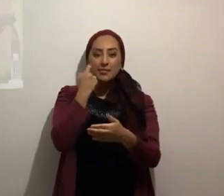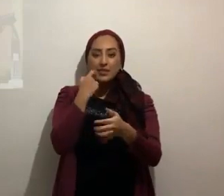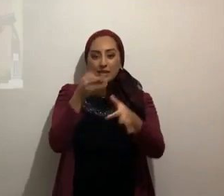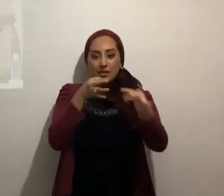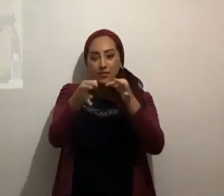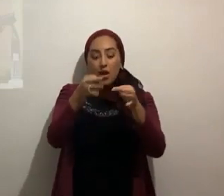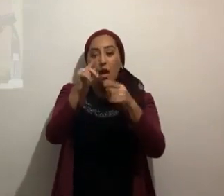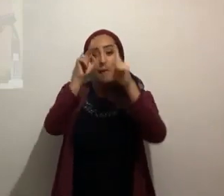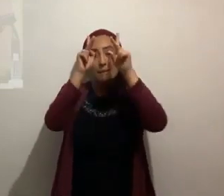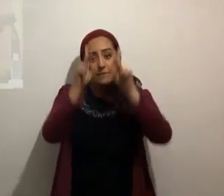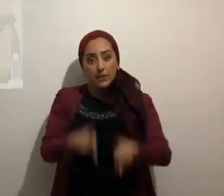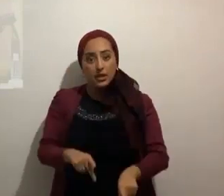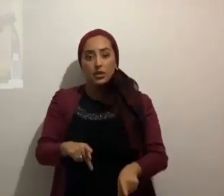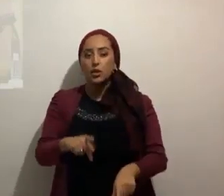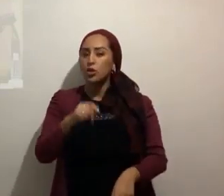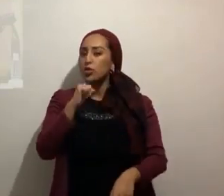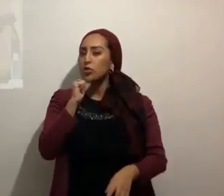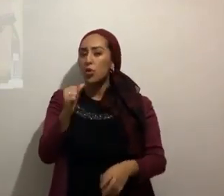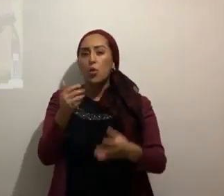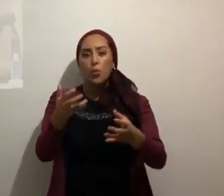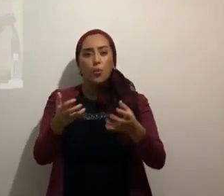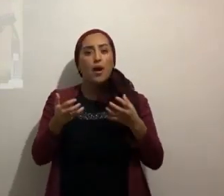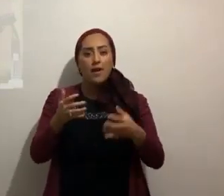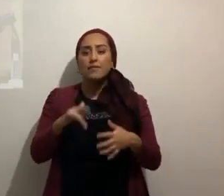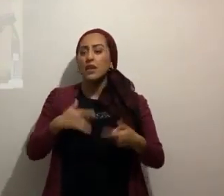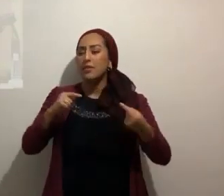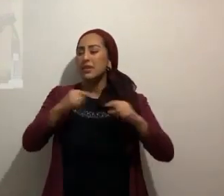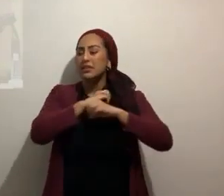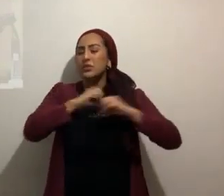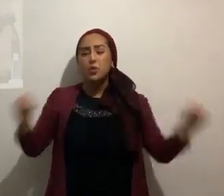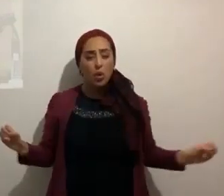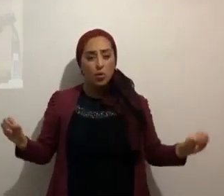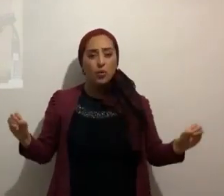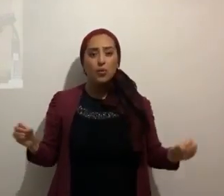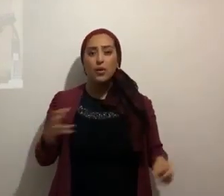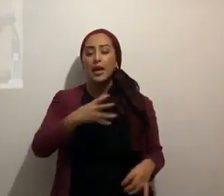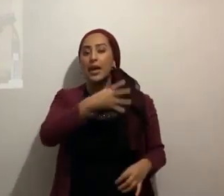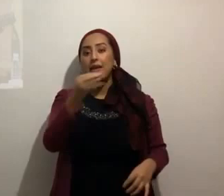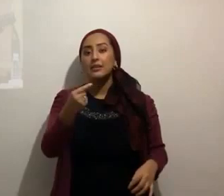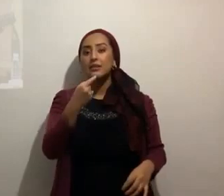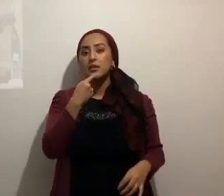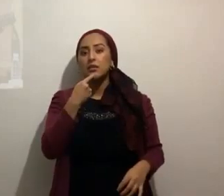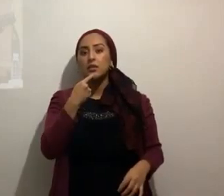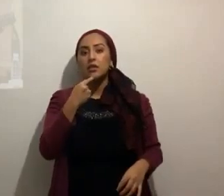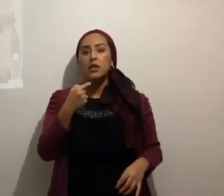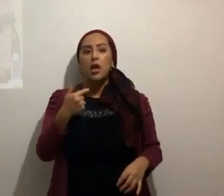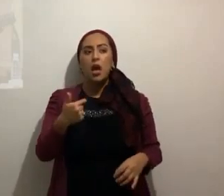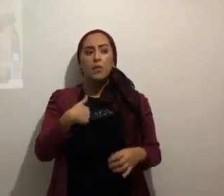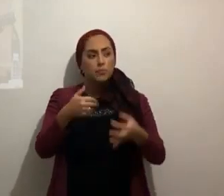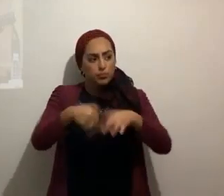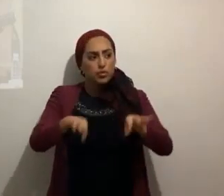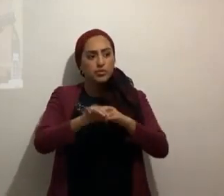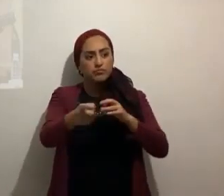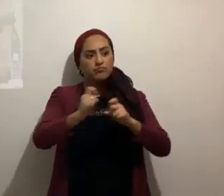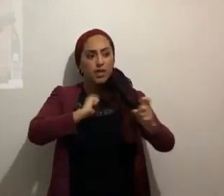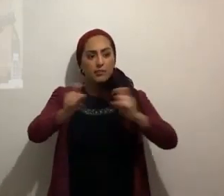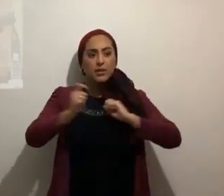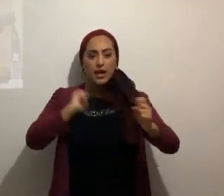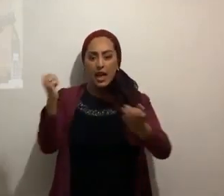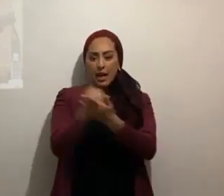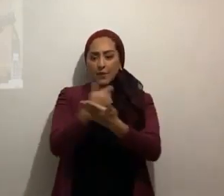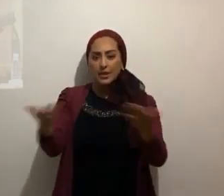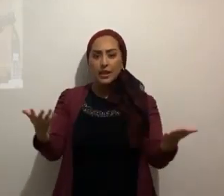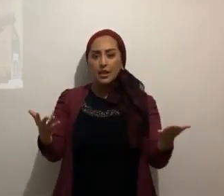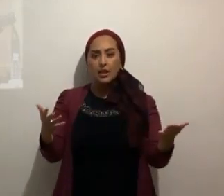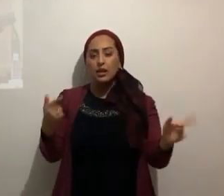cuando la persona no quiere sufrir nada y dice, me merezco todo. Y ese no es un